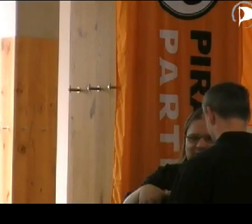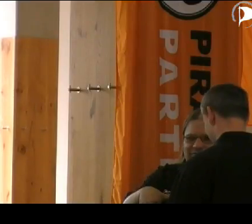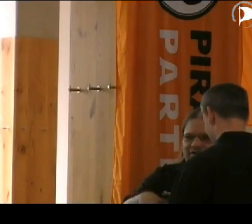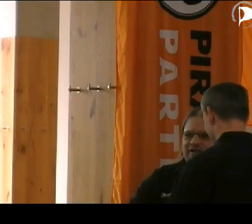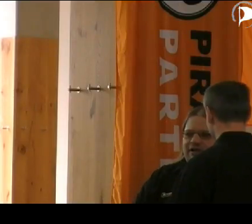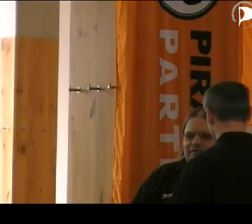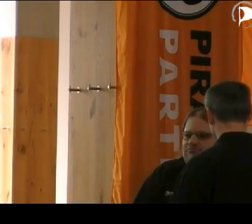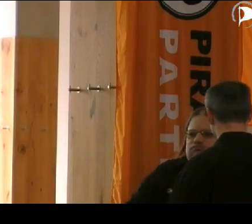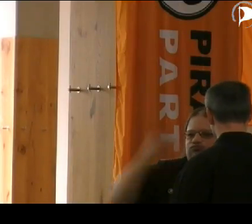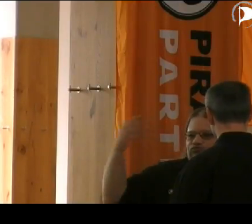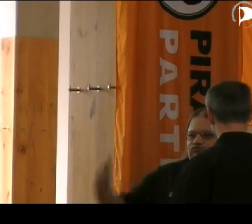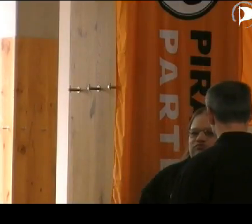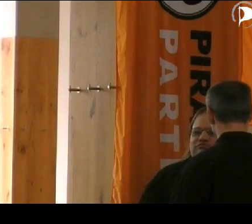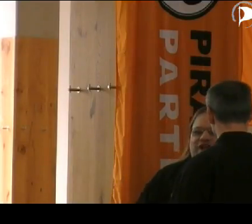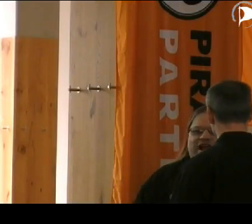eine